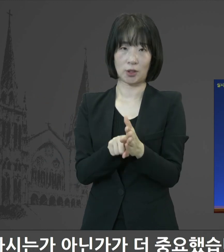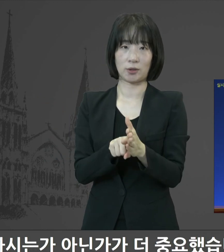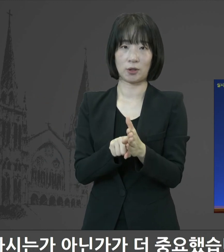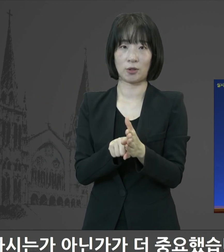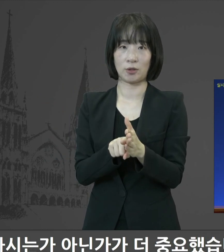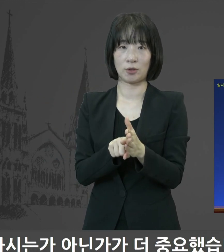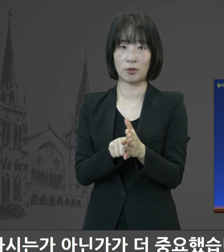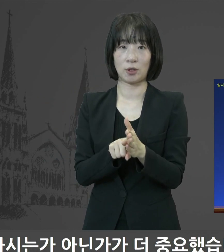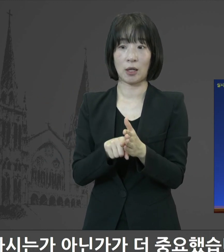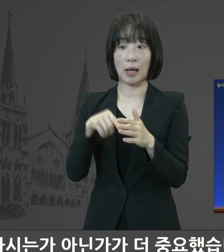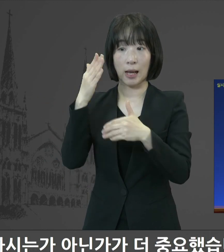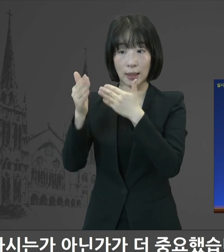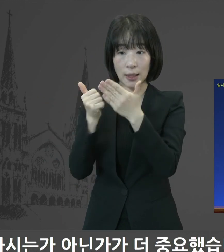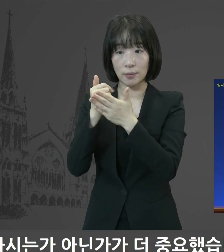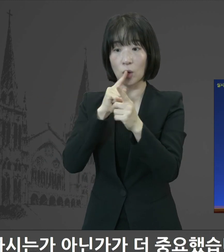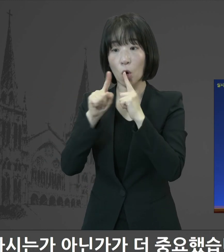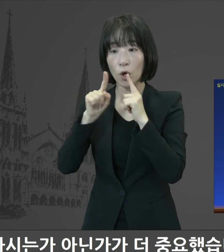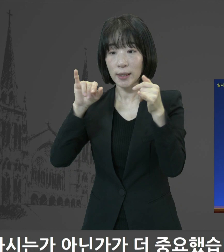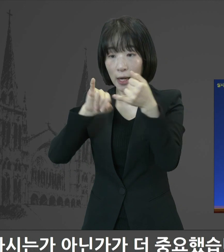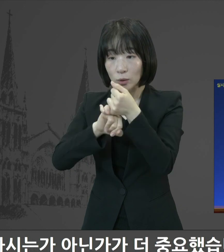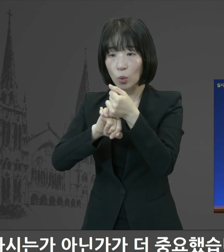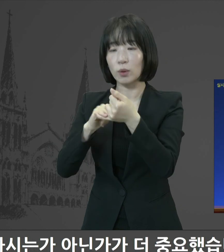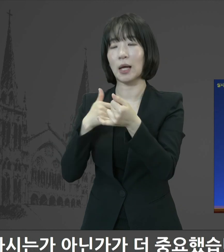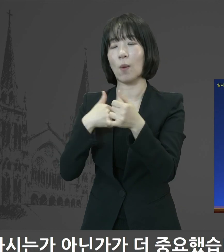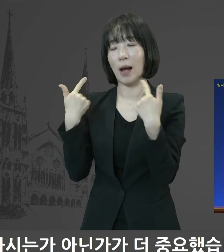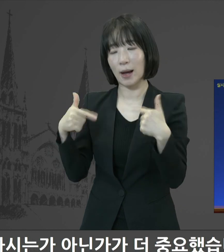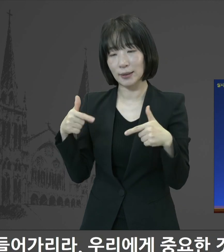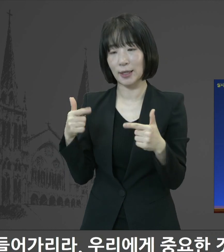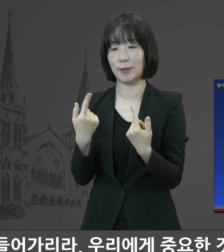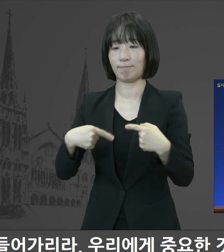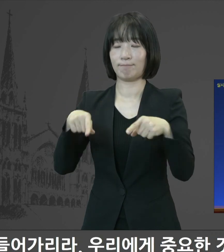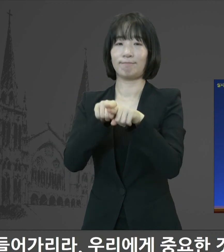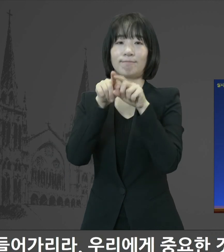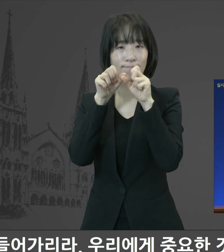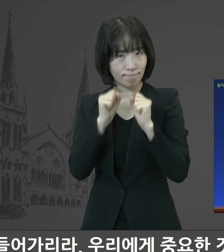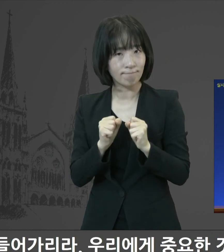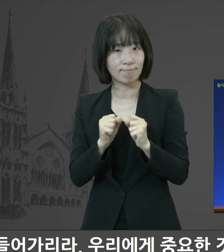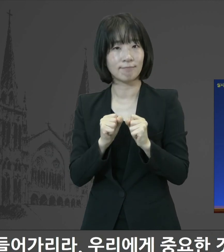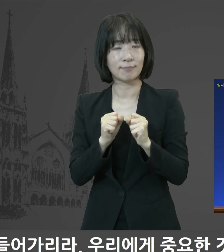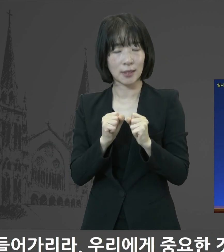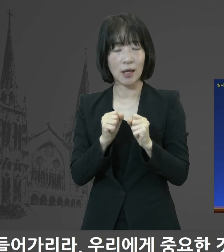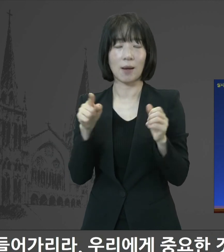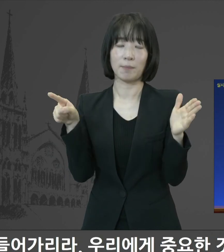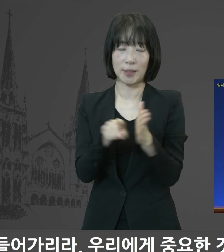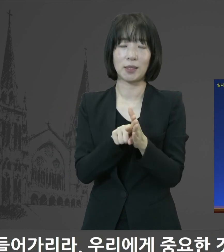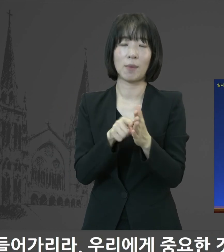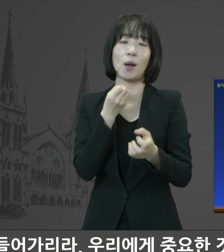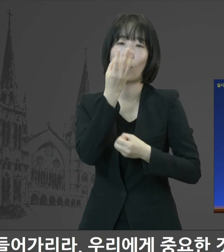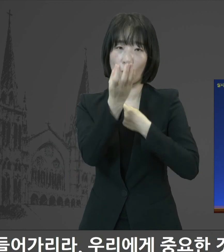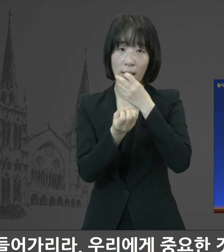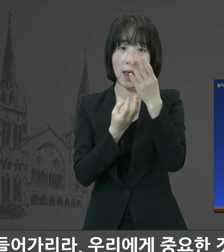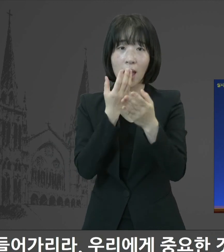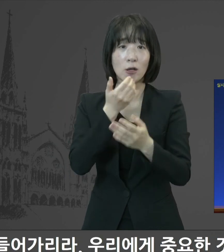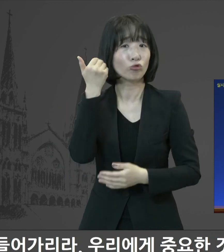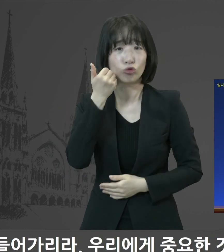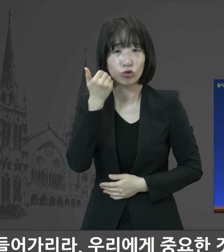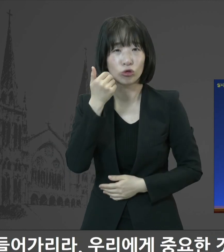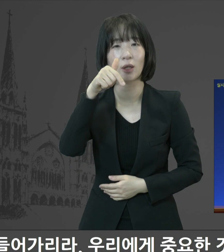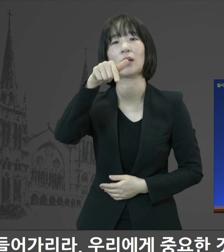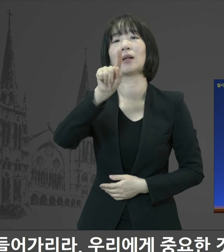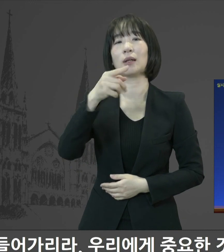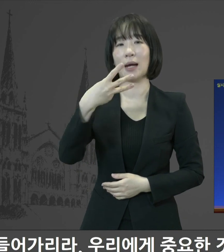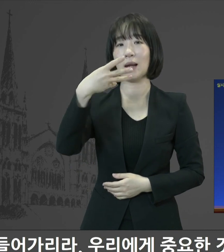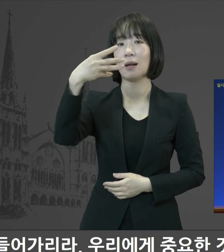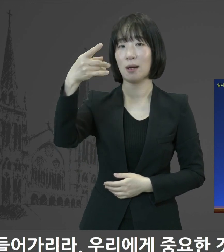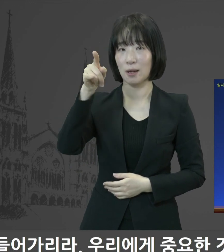하나님은 늘 우리와 함께 하신다. 갈렙이 이 믿음의 고백을 했던 것이죠. 아까